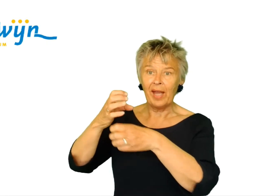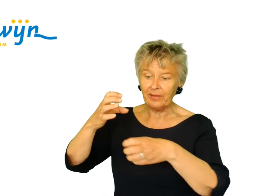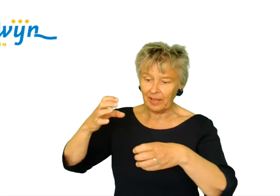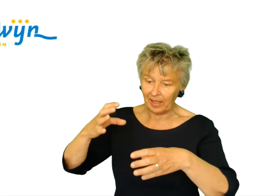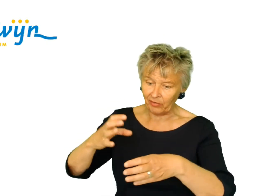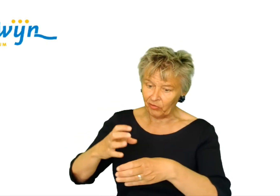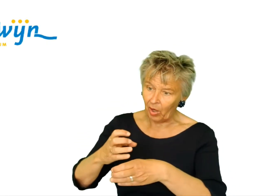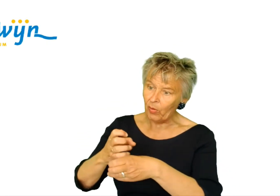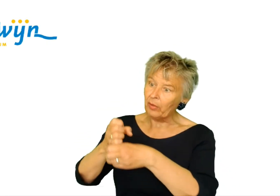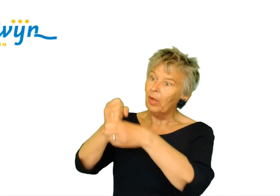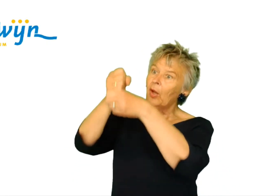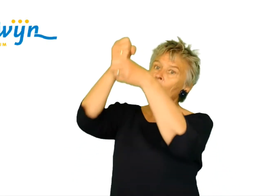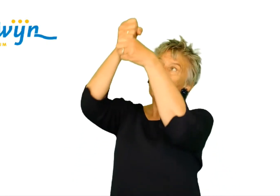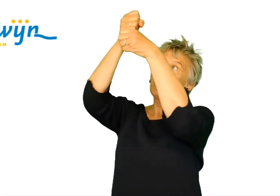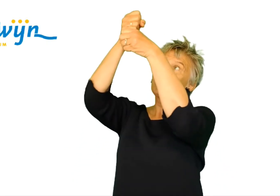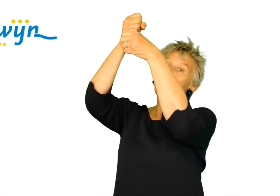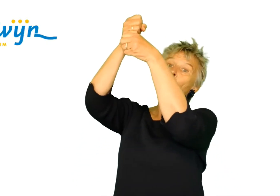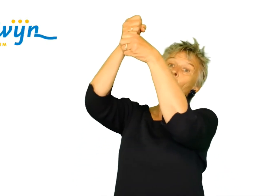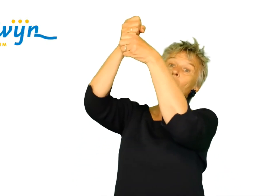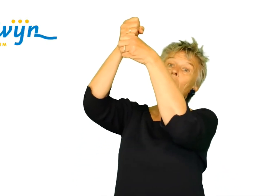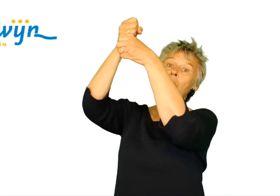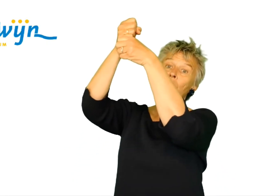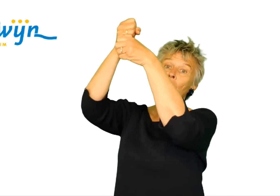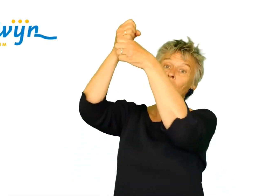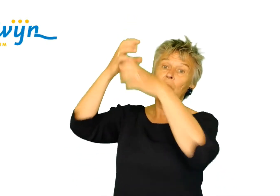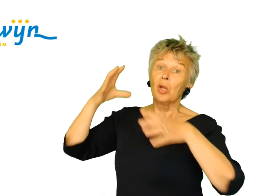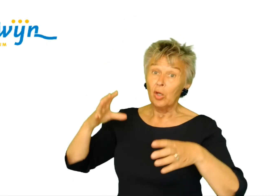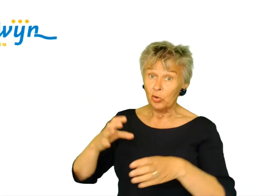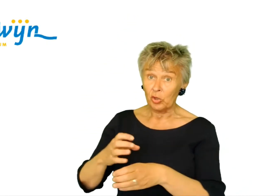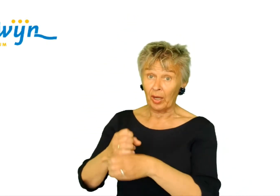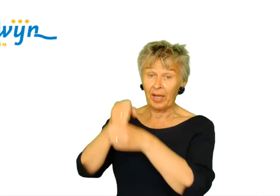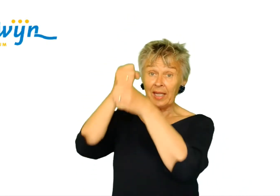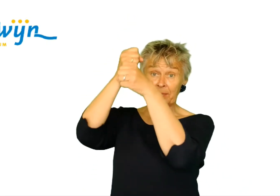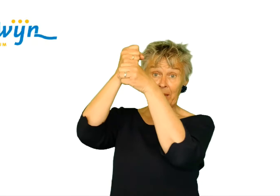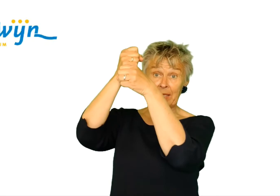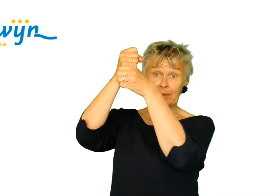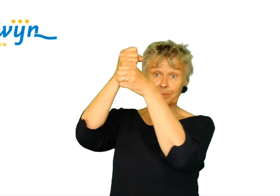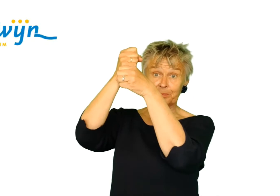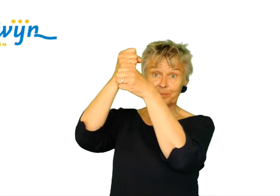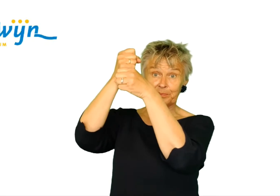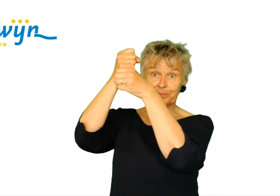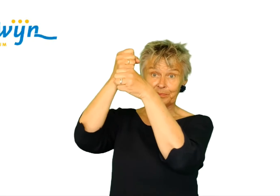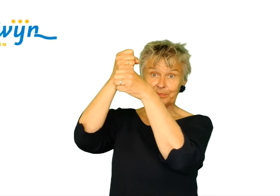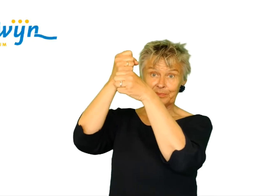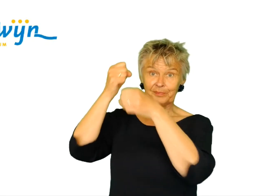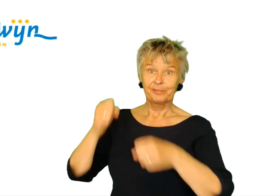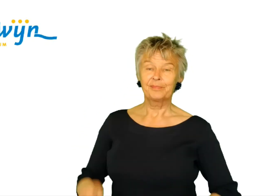water en je krijgt een touw en dan word je omhoog getrokken. Dus red mij dan.